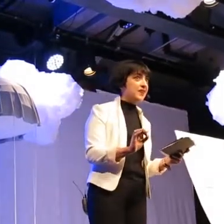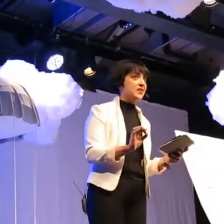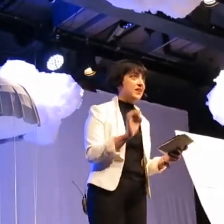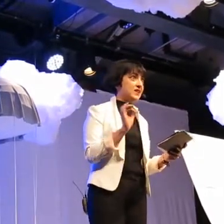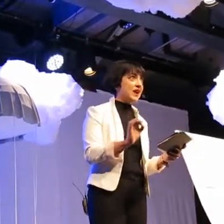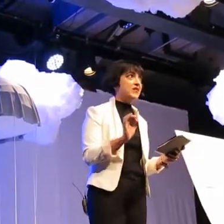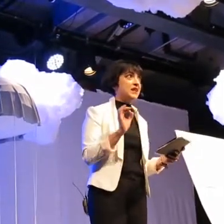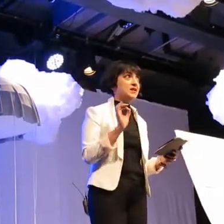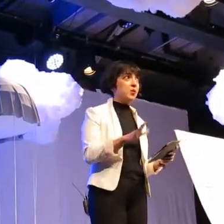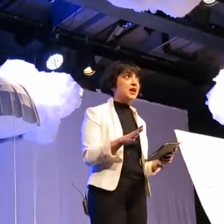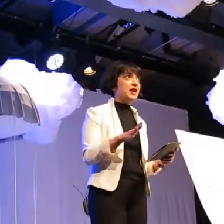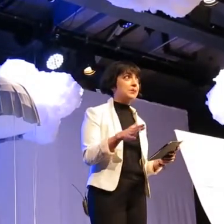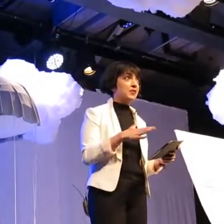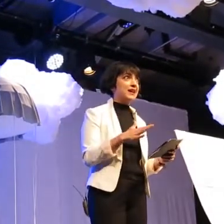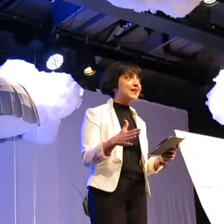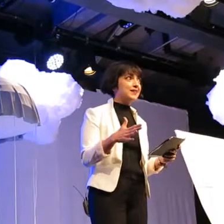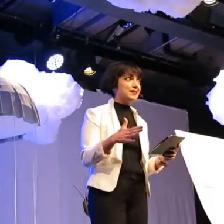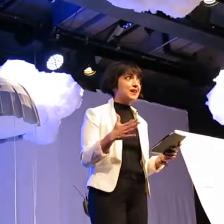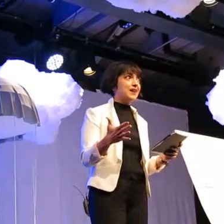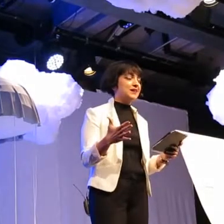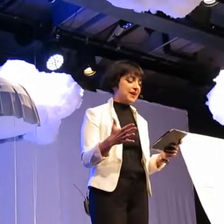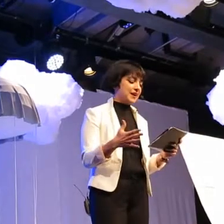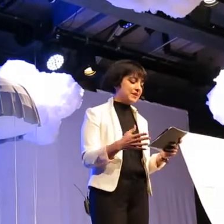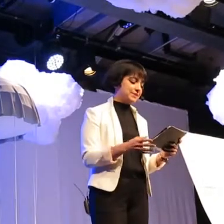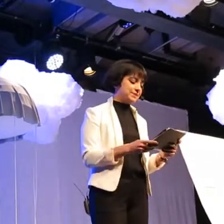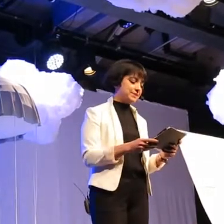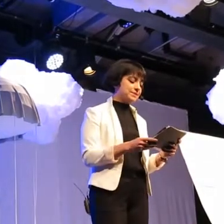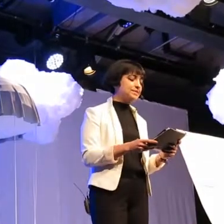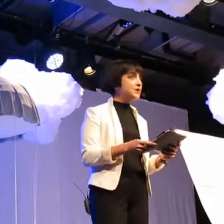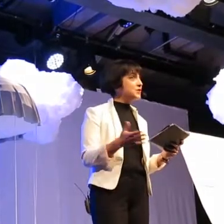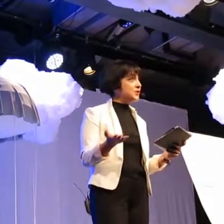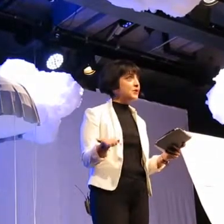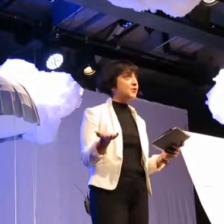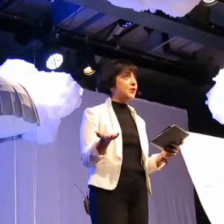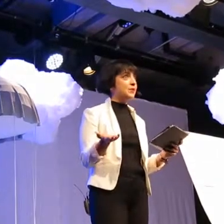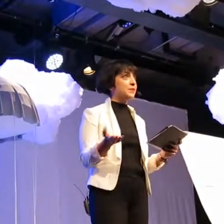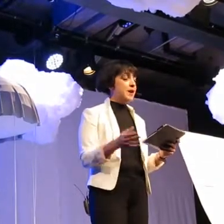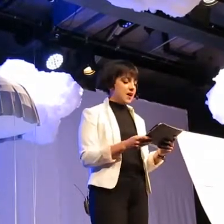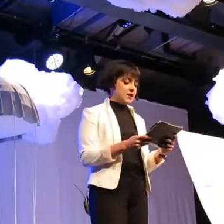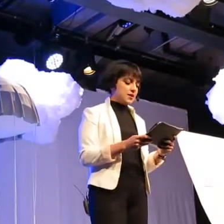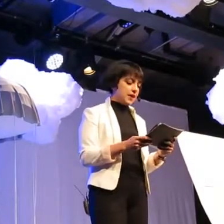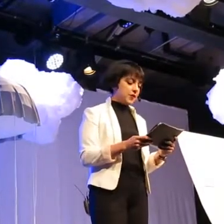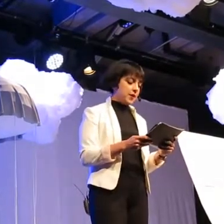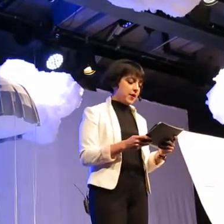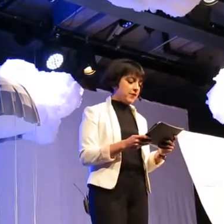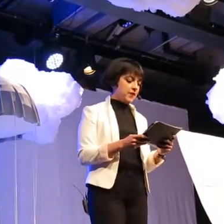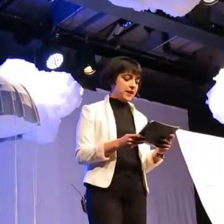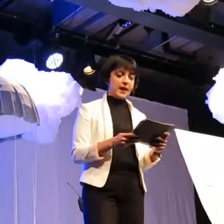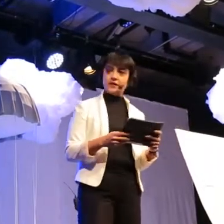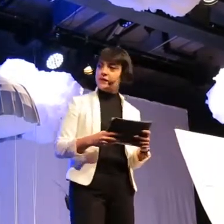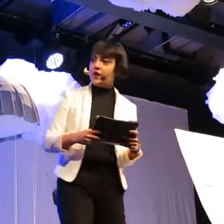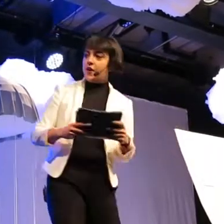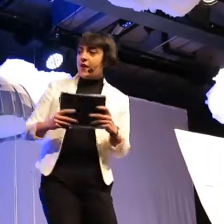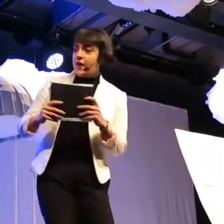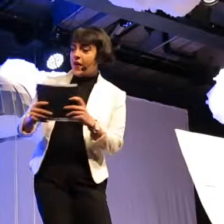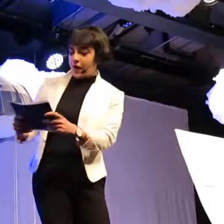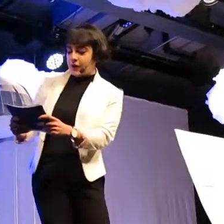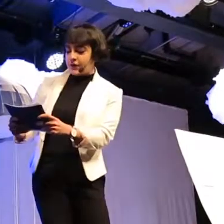free riders är jävligt dåliga på finanser helt enkelt. Synd för dem. Så därför behöver vi